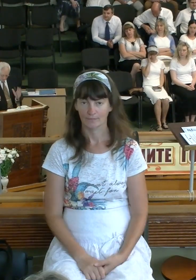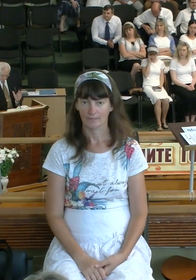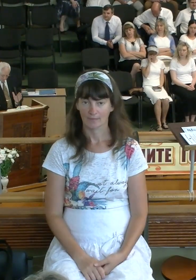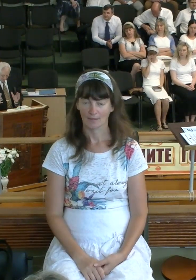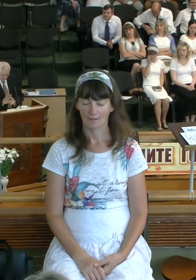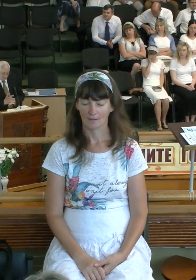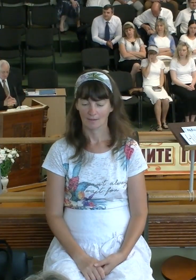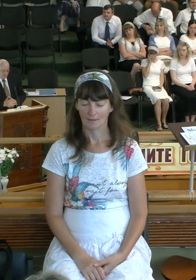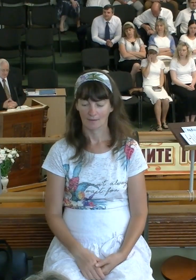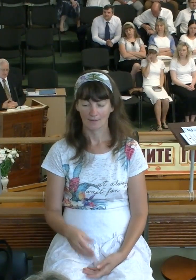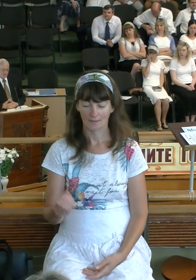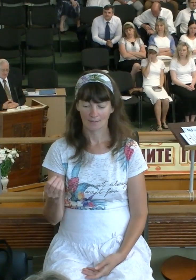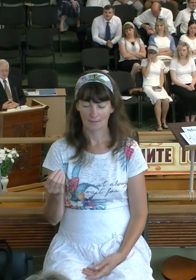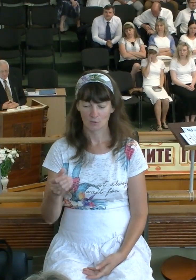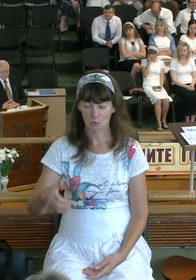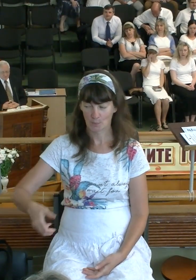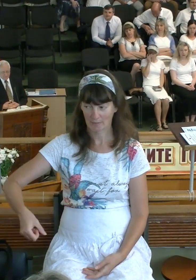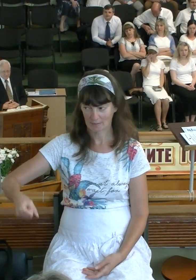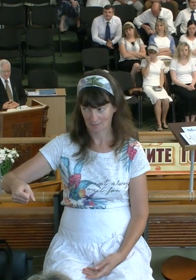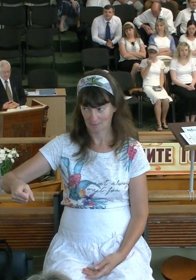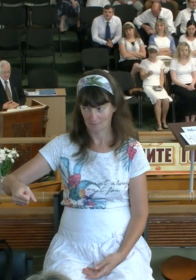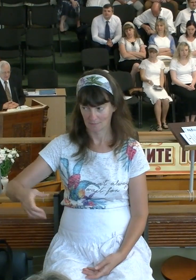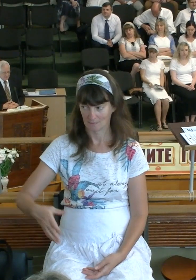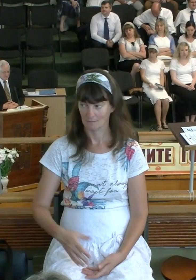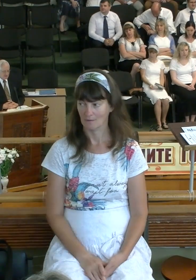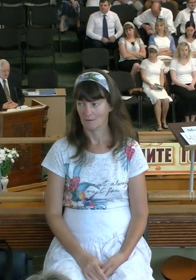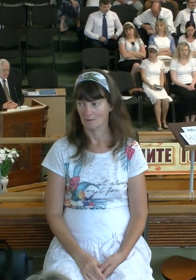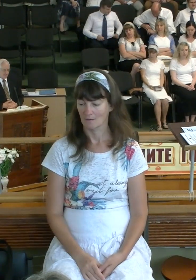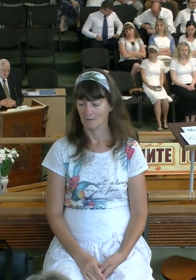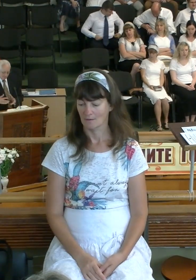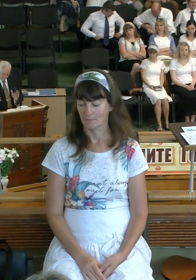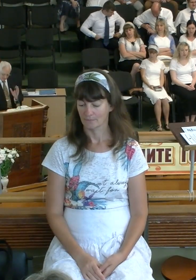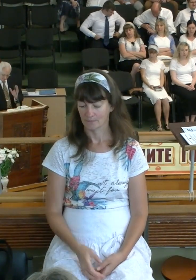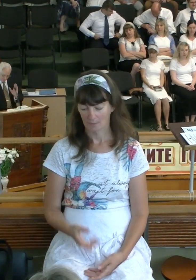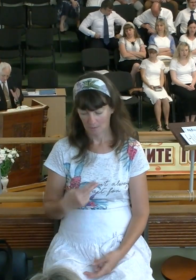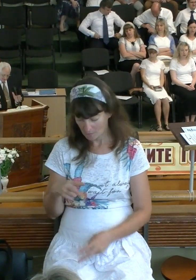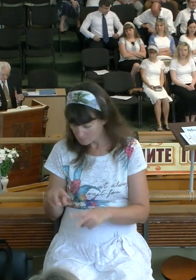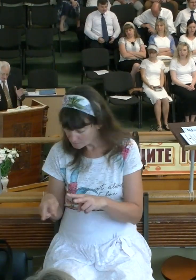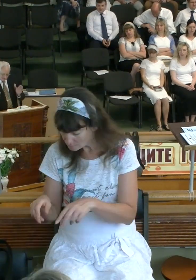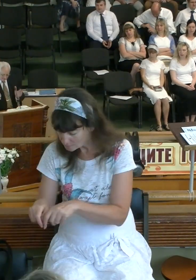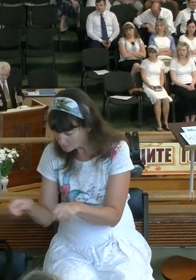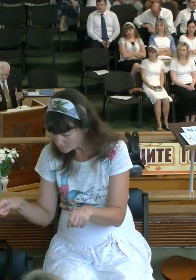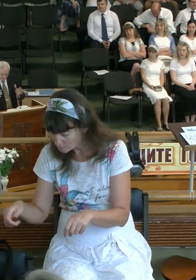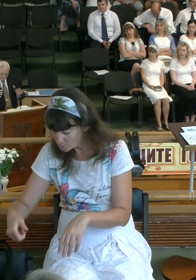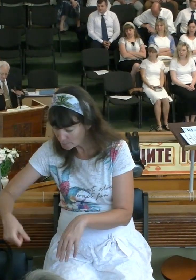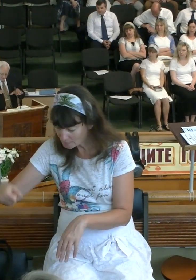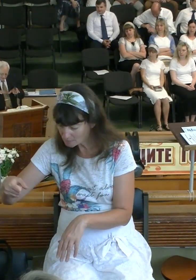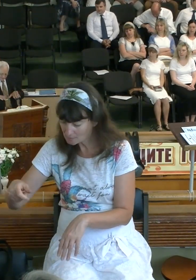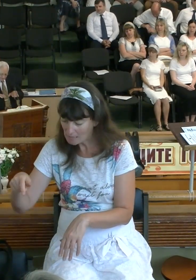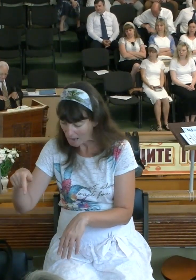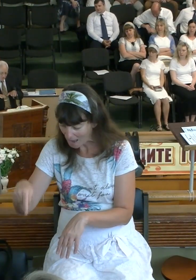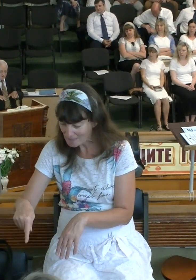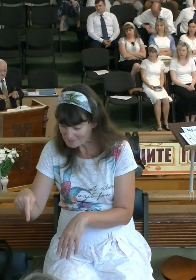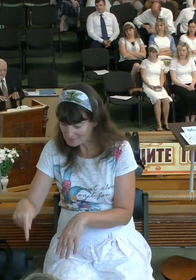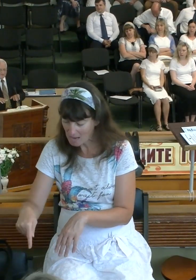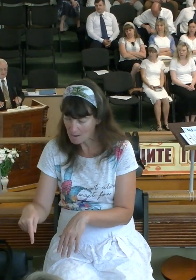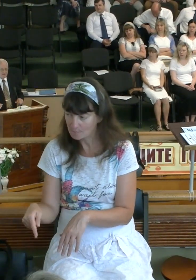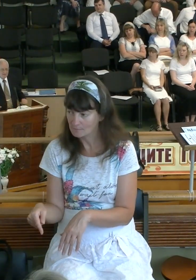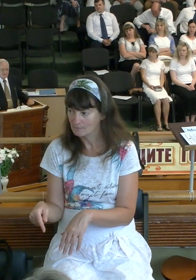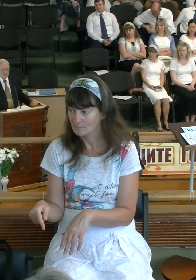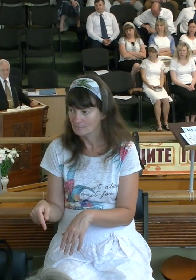и какой-то пакет поставили. Я потом посмотрел, когда они ушли, а в пакете целый